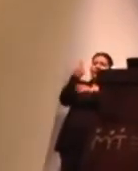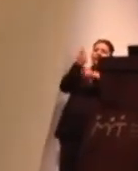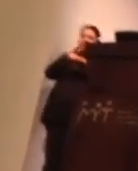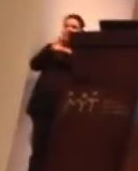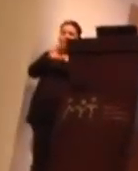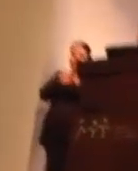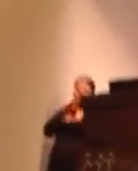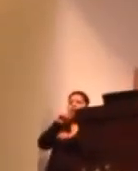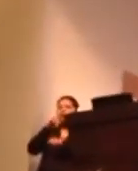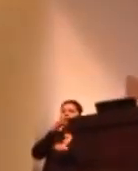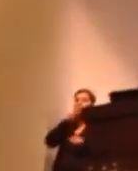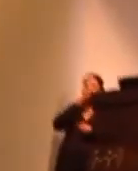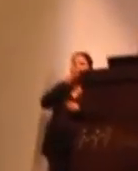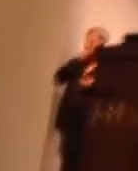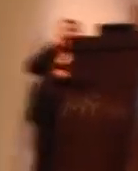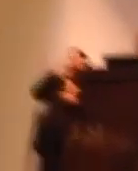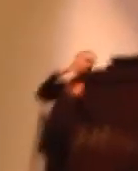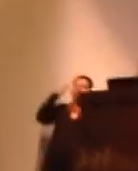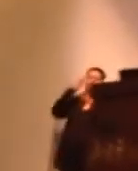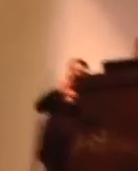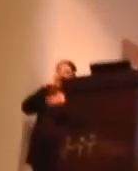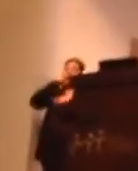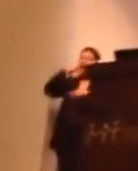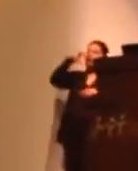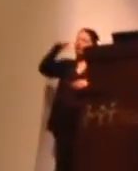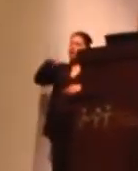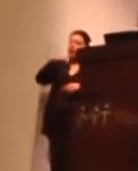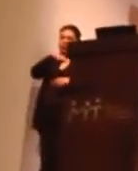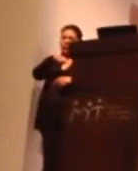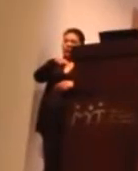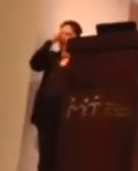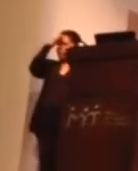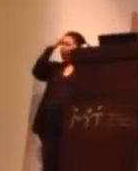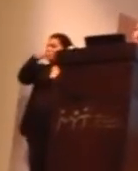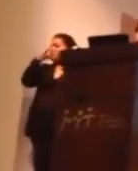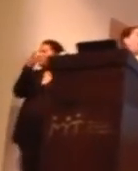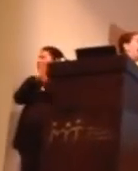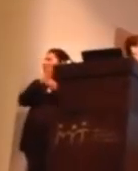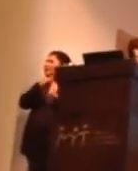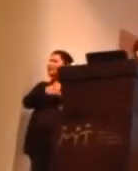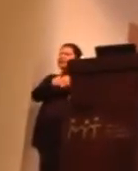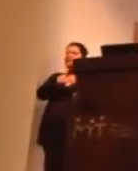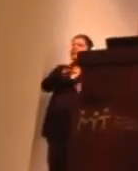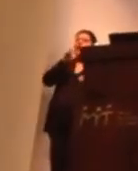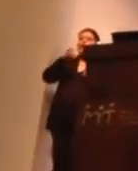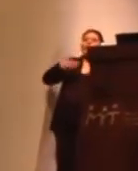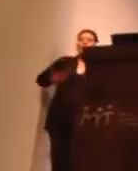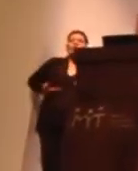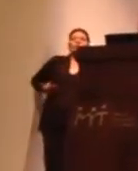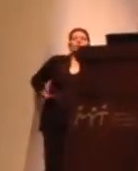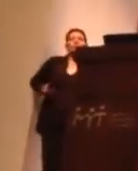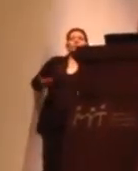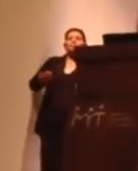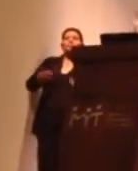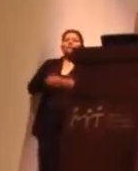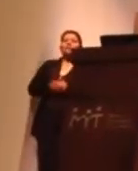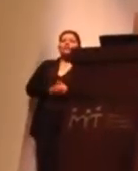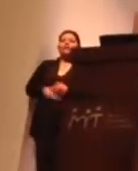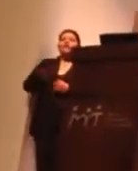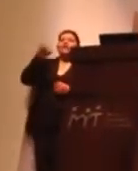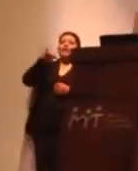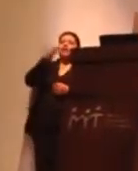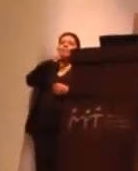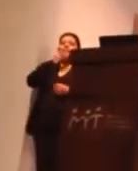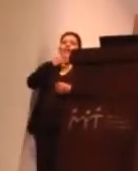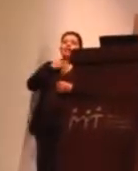está haciendo el berrinche? Tú le cortas. No le haces caso o te pones a bailar o lo que sea, entonces cambias su